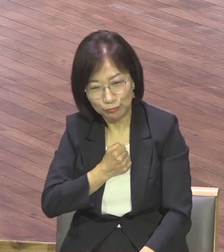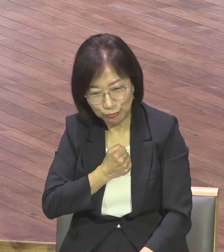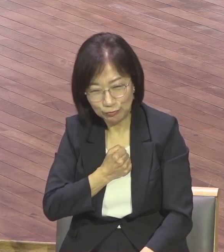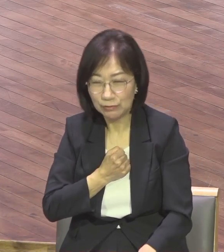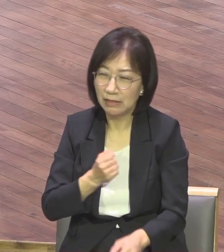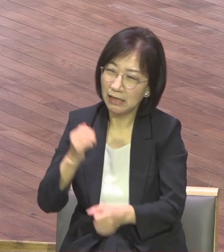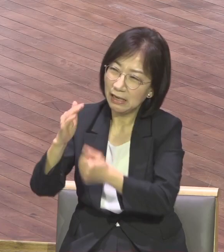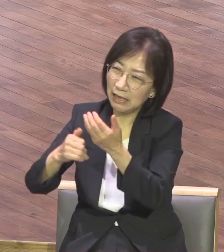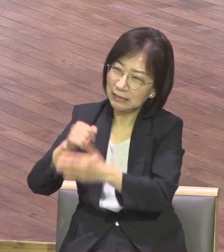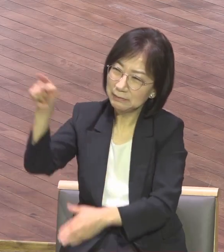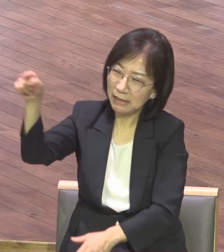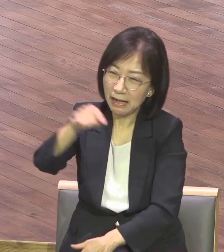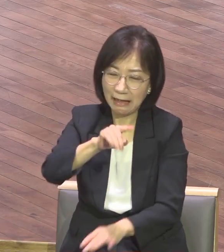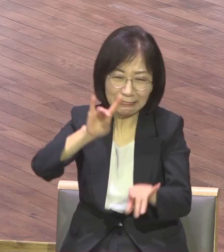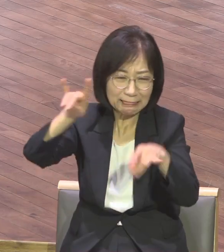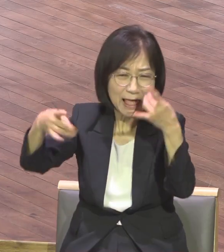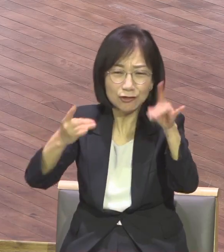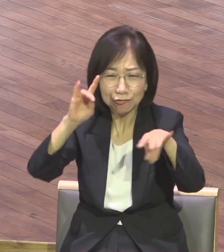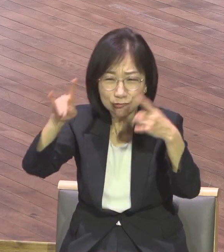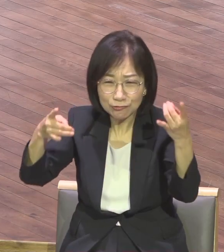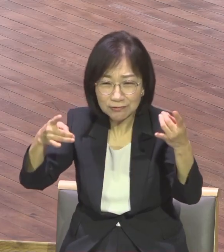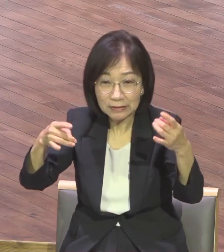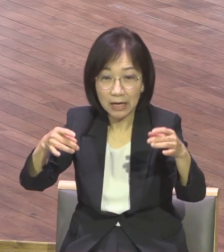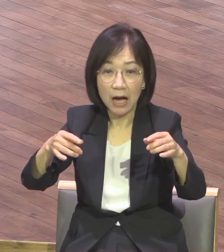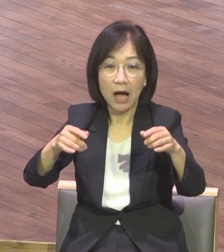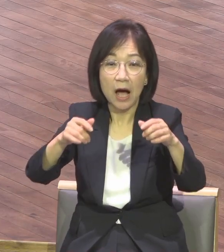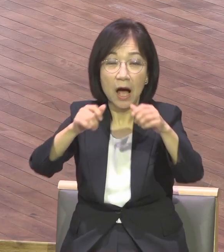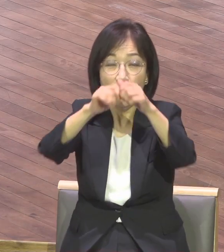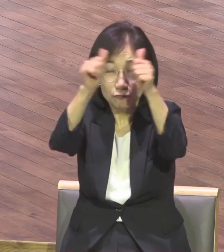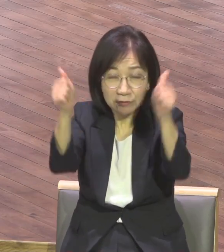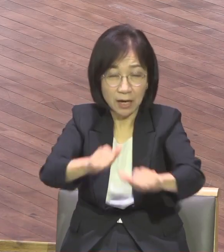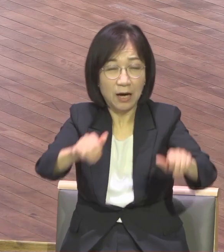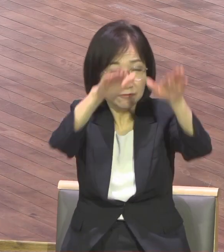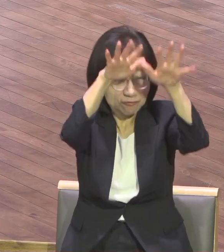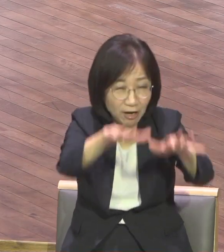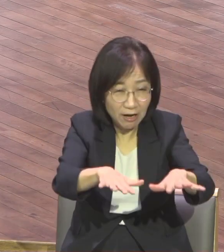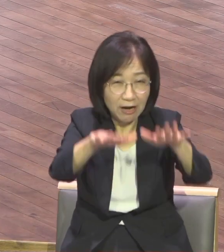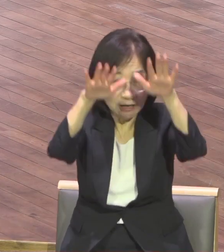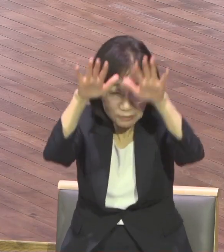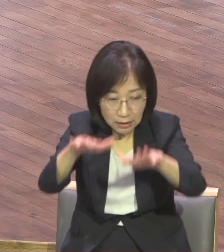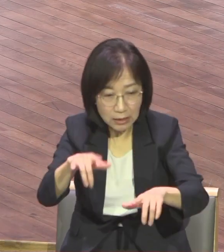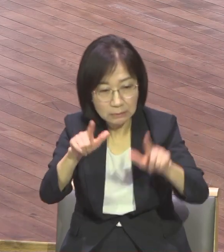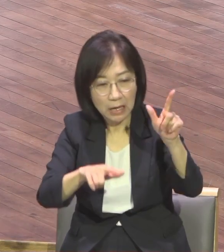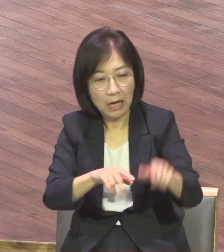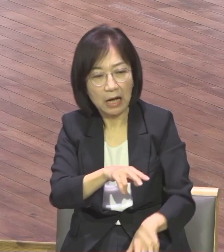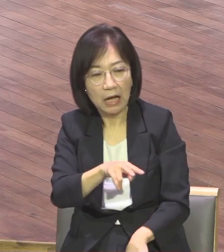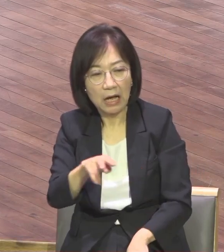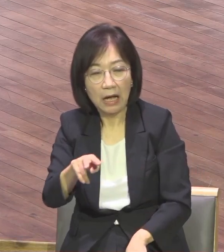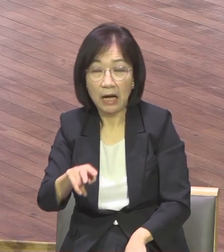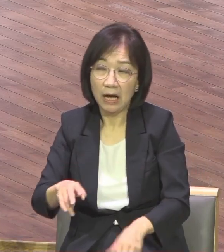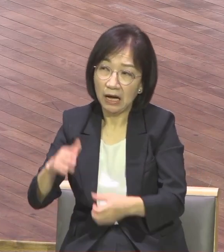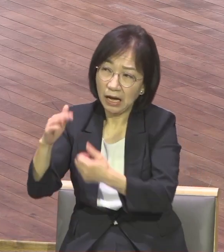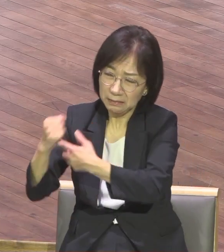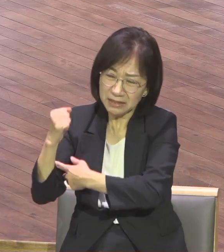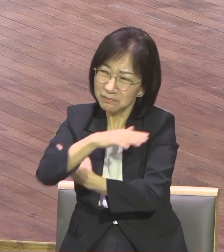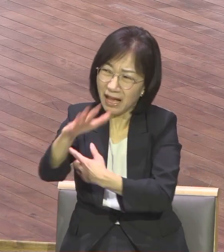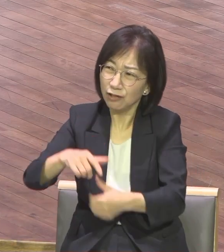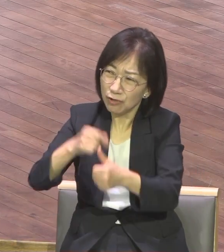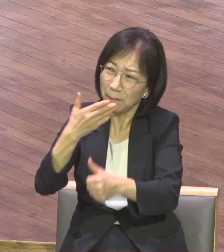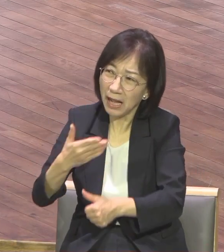우상 도시 이 태국에 문 좀 열십시오. 하늘 뭐 한 밤 딱 열어버리 끝나는 거 아닙니까?